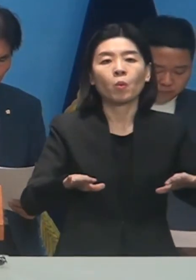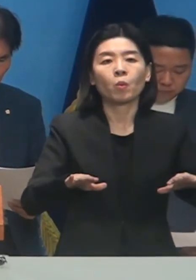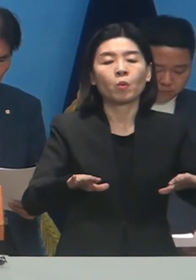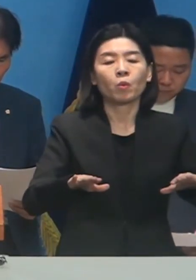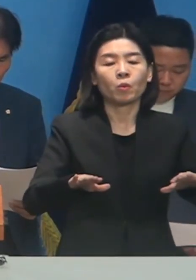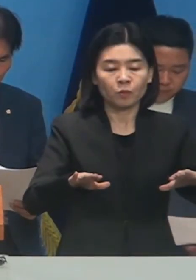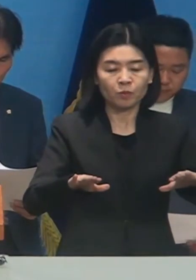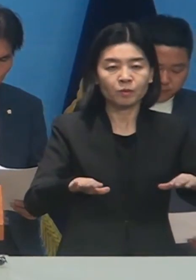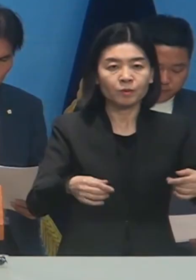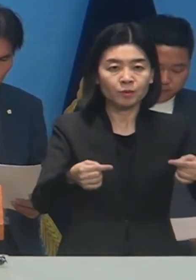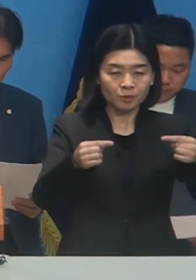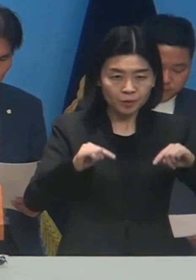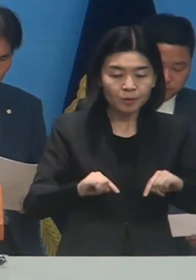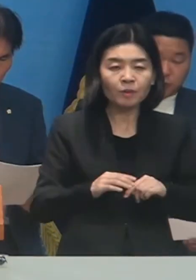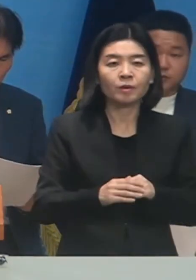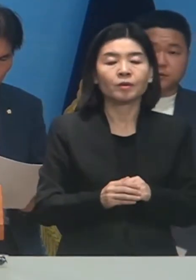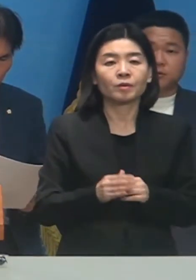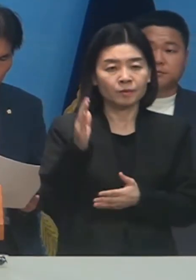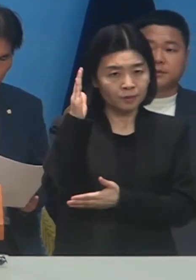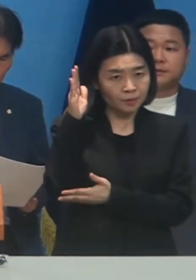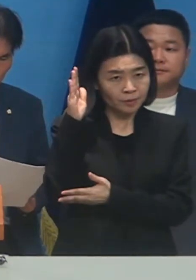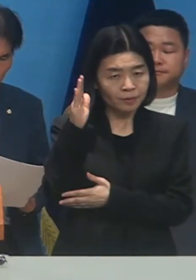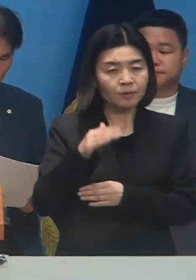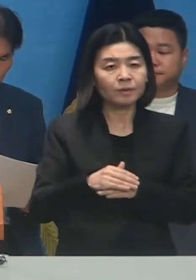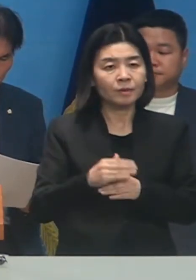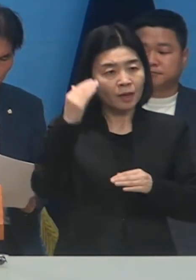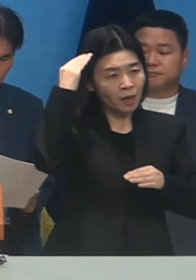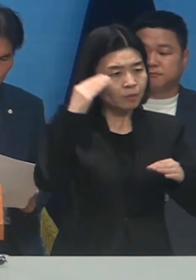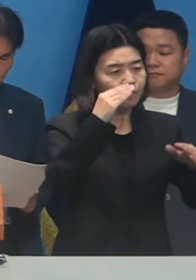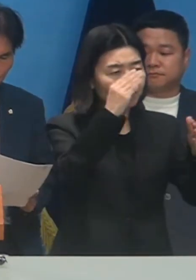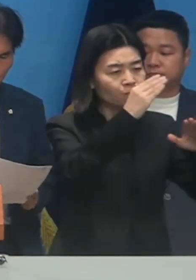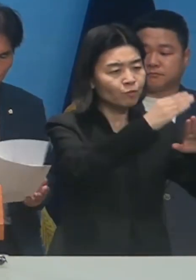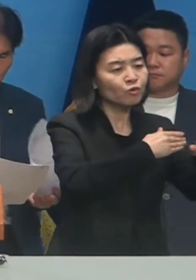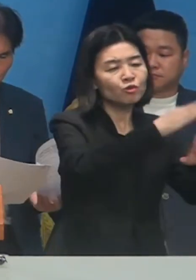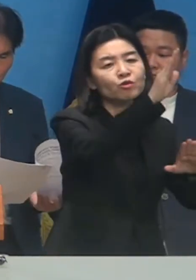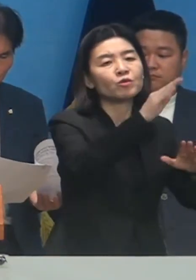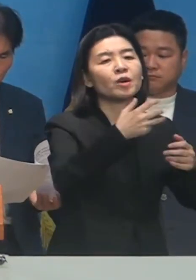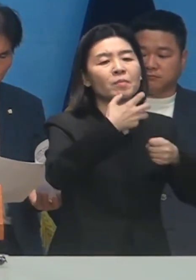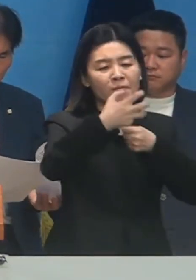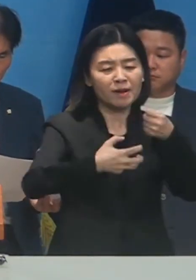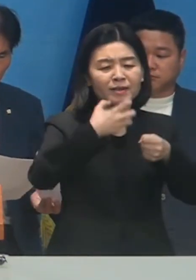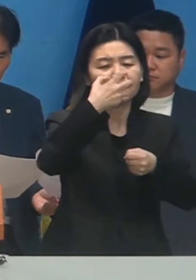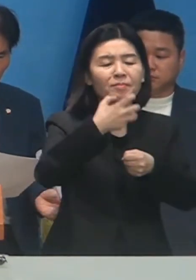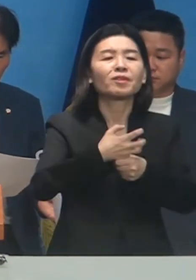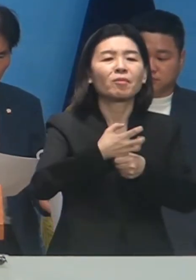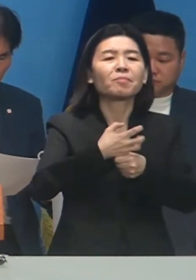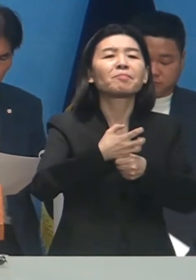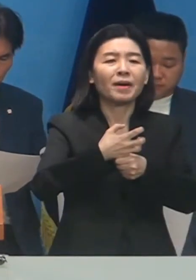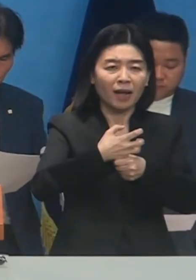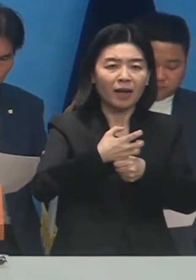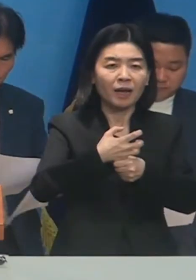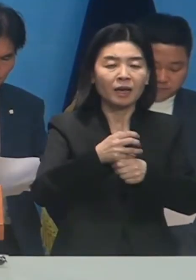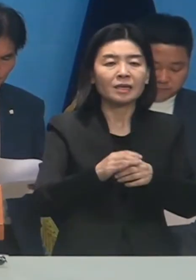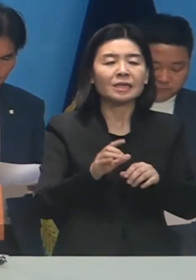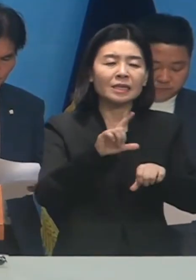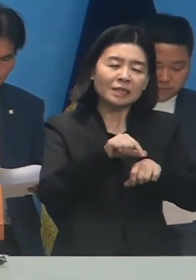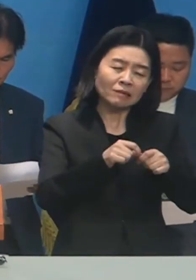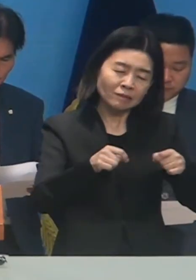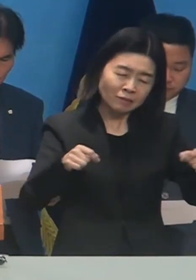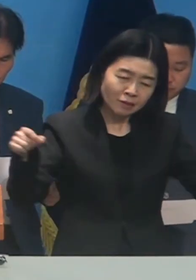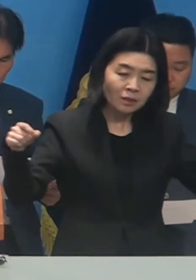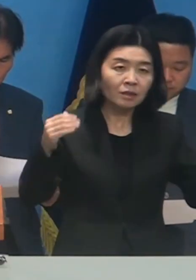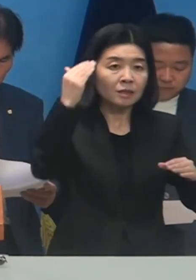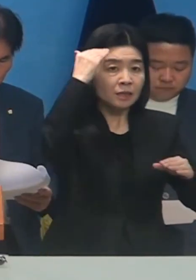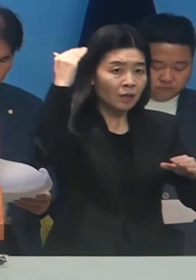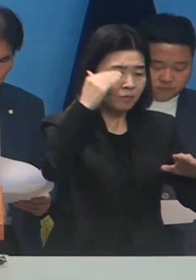섰습니다. 어느덧 분단 80주년이 되었습니다. 긴 시간 동안 남북이